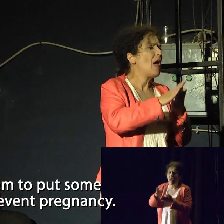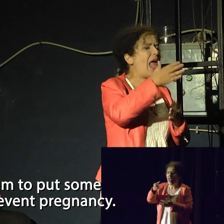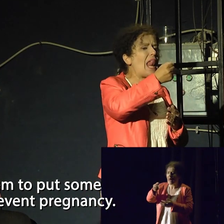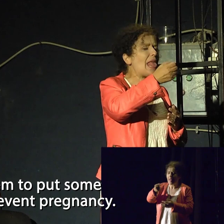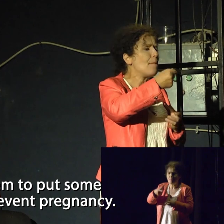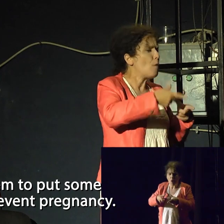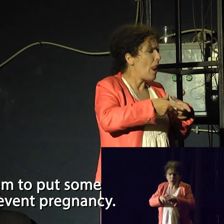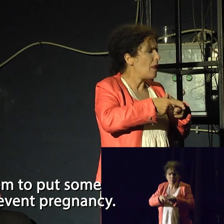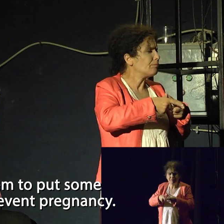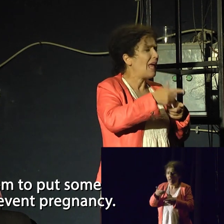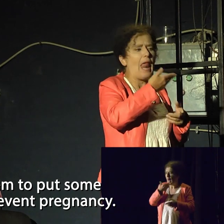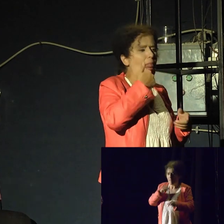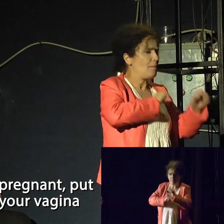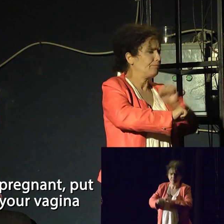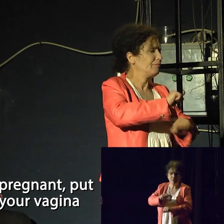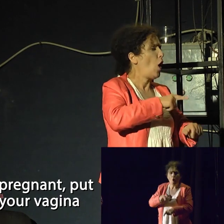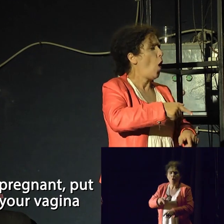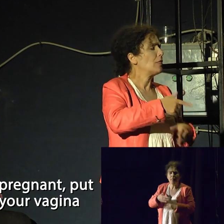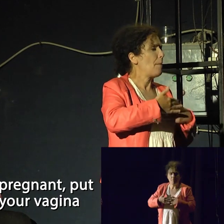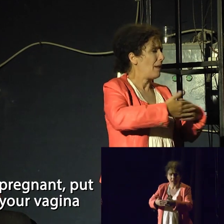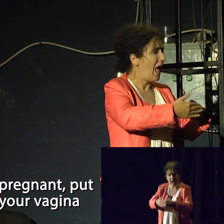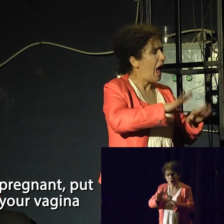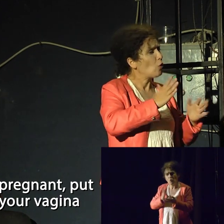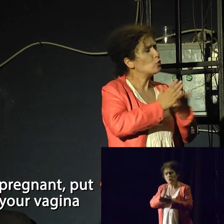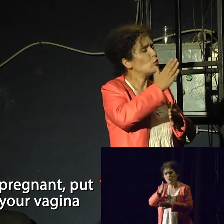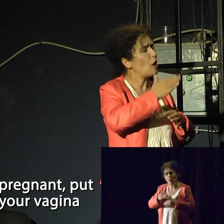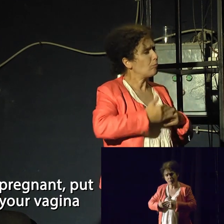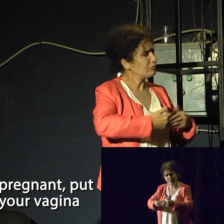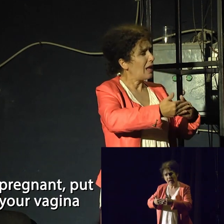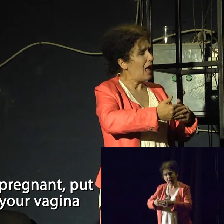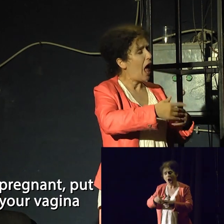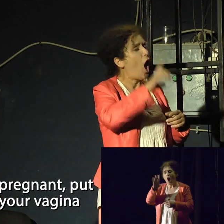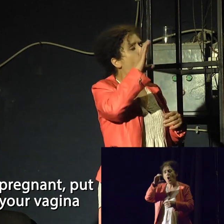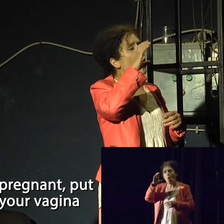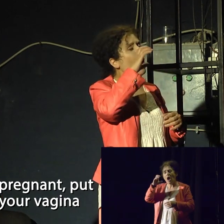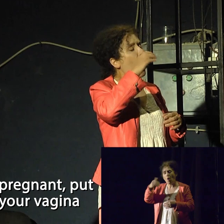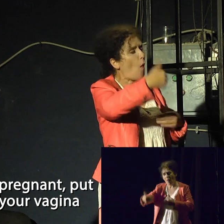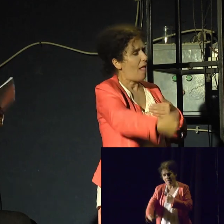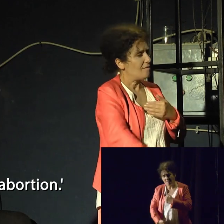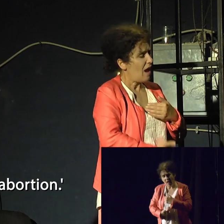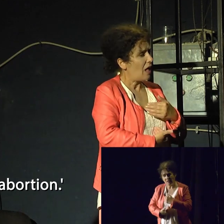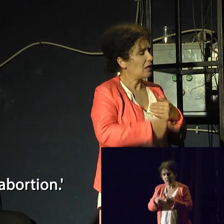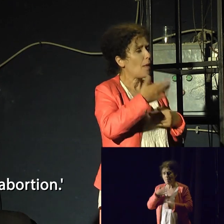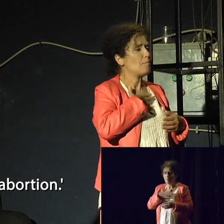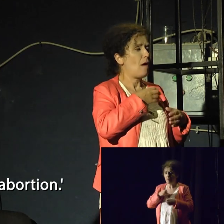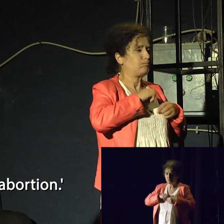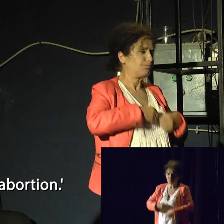на вагината, нема да забременат, или им велат ако случајно станете бремена, ставете си кока-кола во вагината, ќе имате